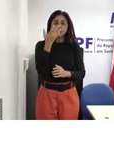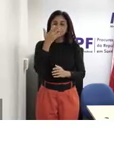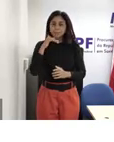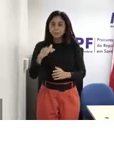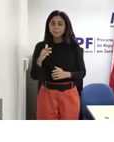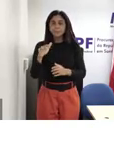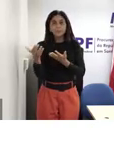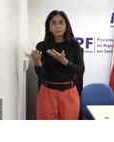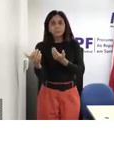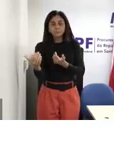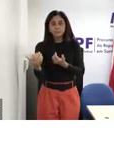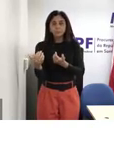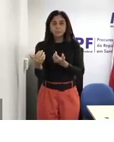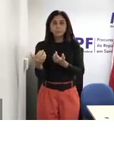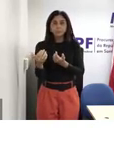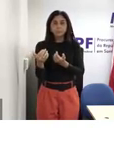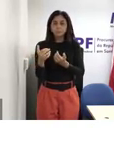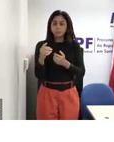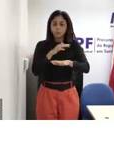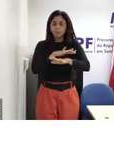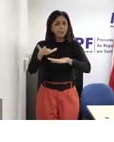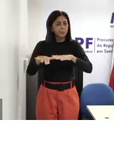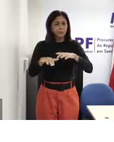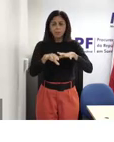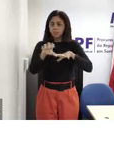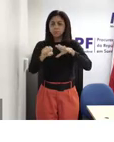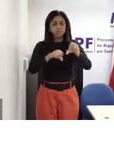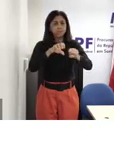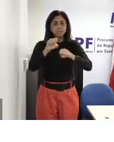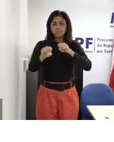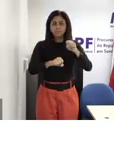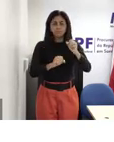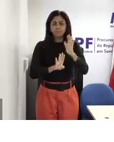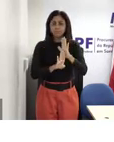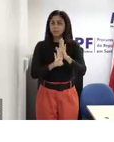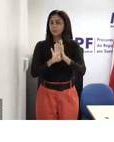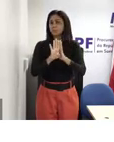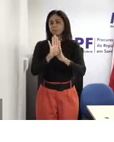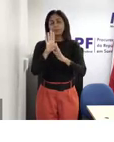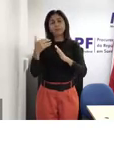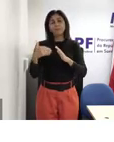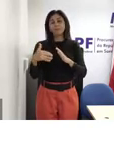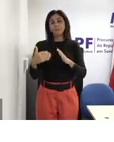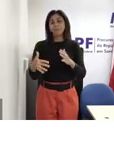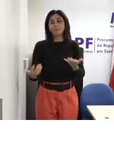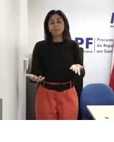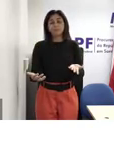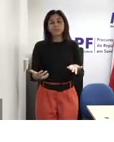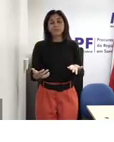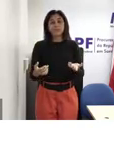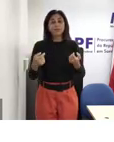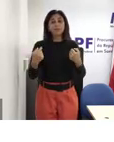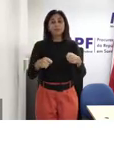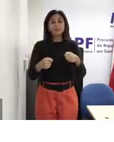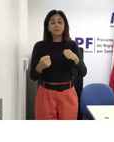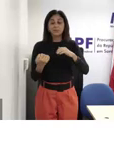no país e a child fund faz o child fund faz uma uma remissão ao Instituto Liber que divulgou a